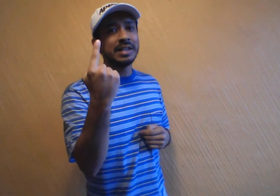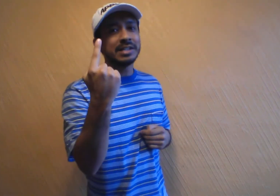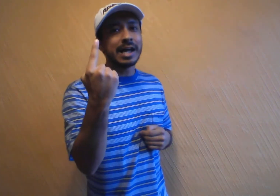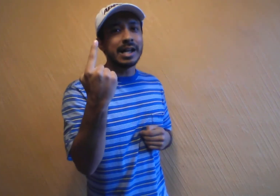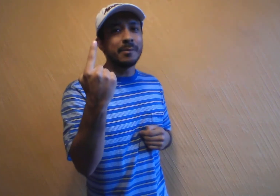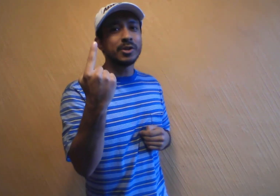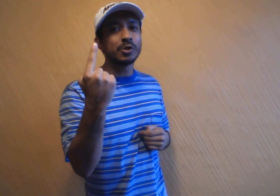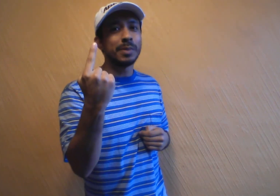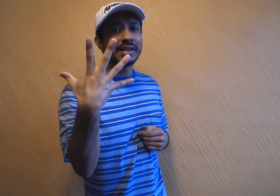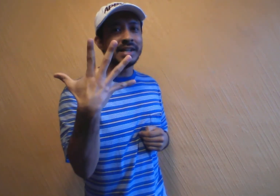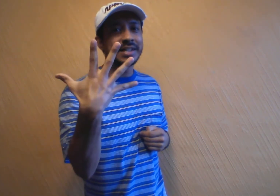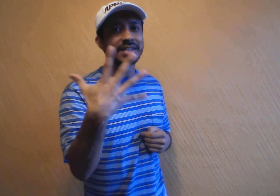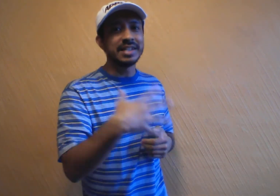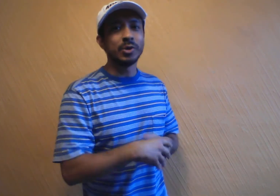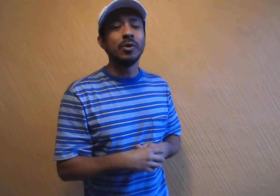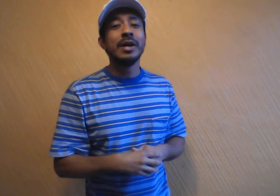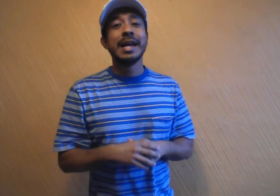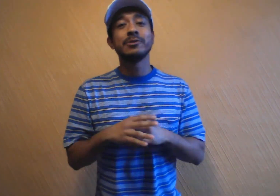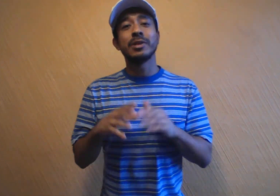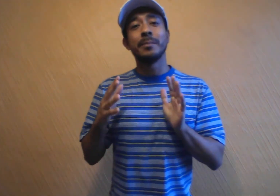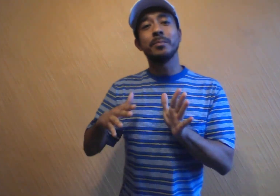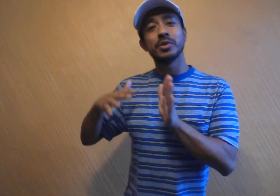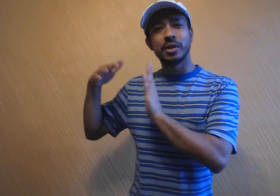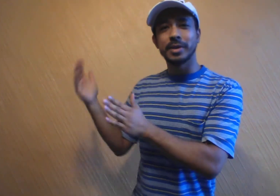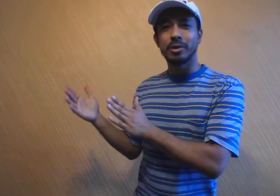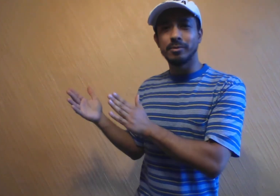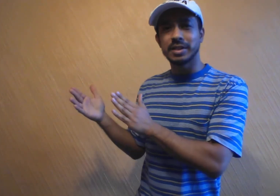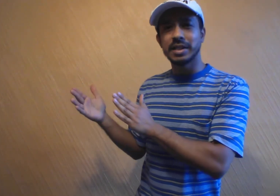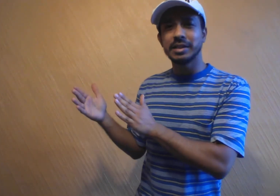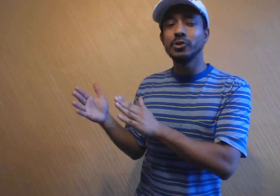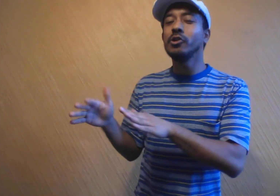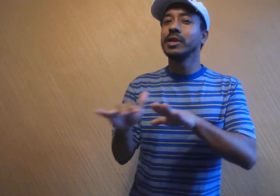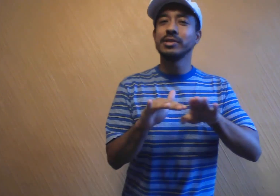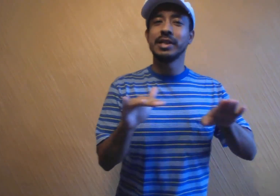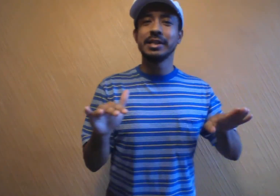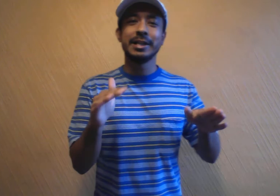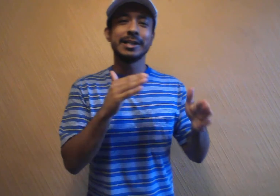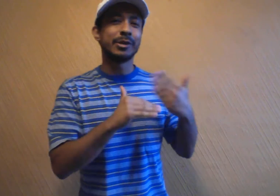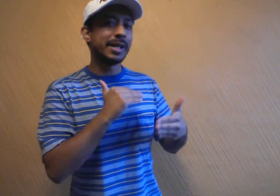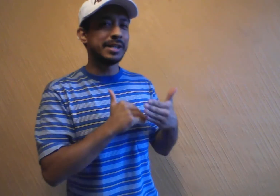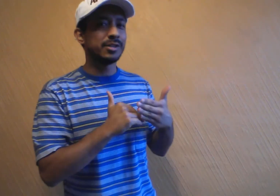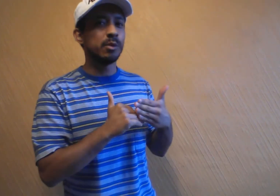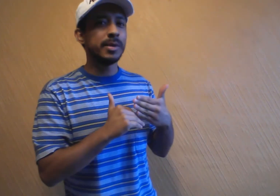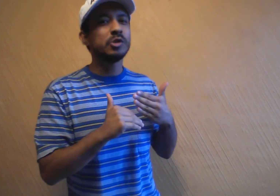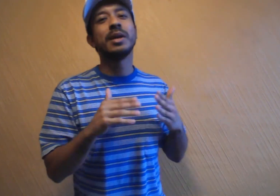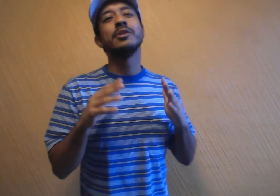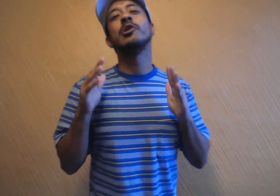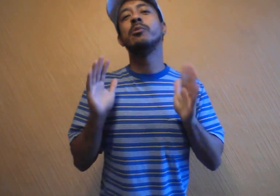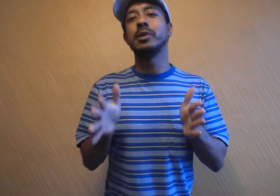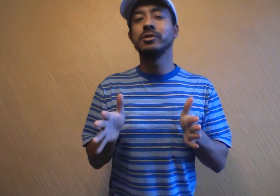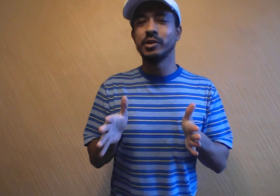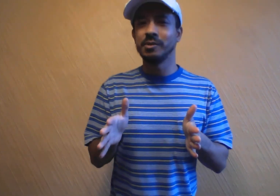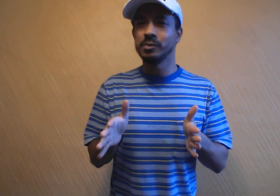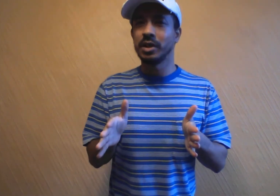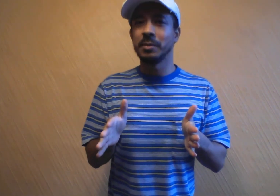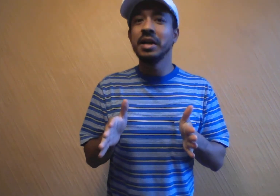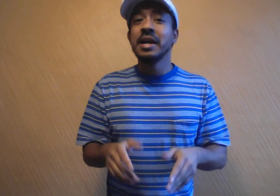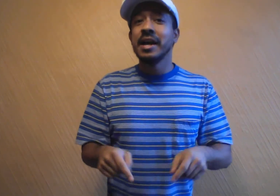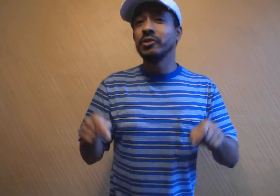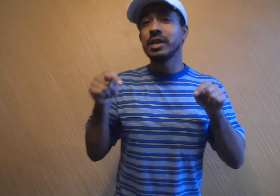darles Alimentos Parte 5. Eso también posteriormente lo vamos a hacer. No lo quiero hacer y retomar en estos momentos para no aburrirlos con el link. Entonces